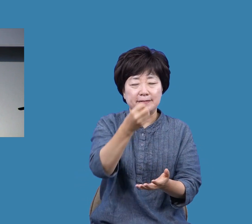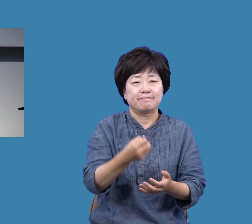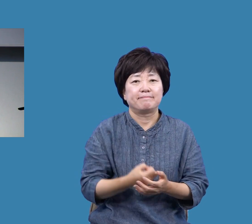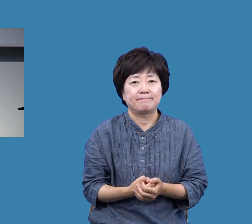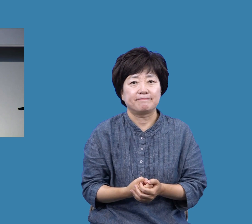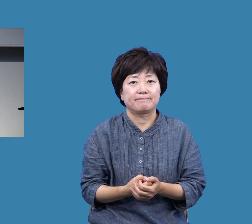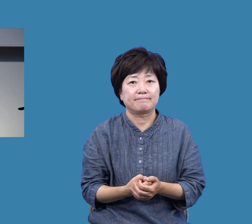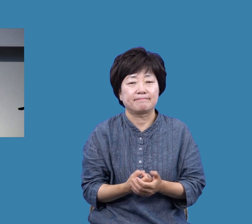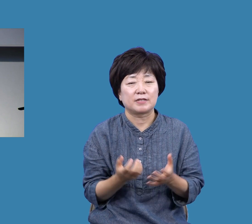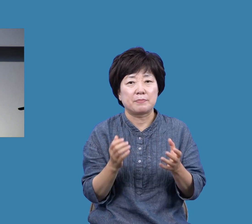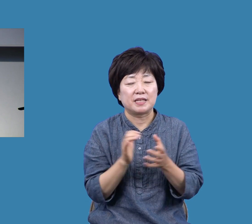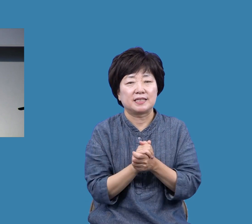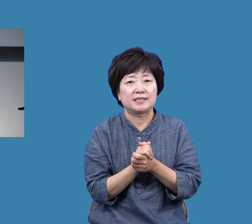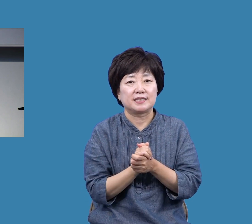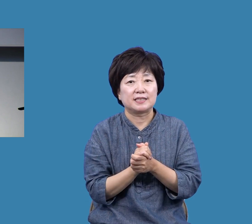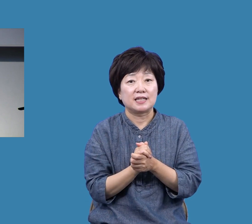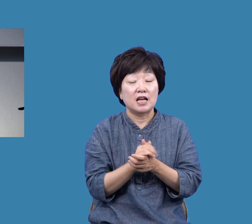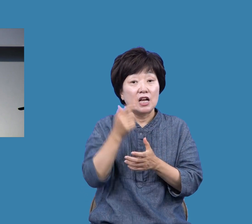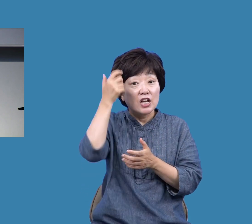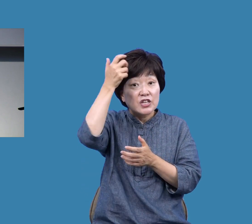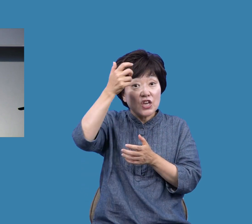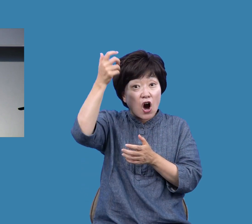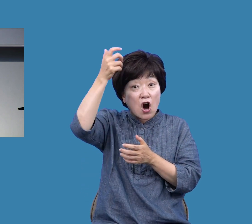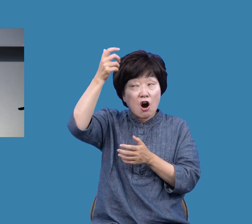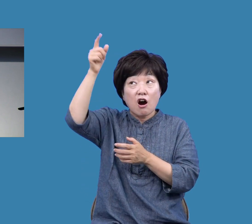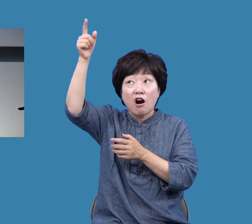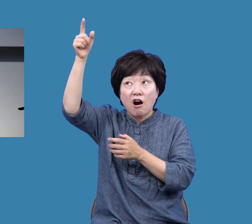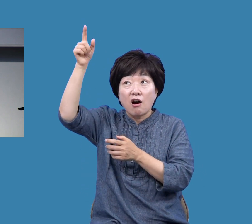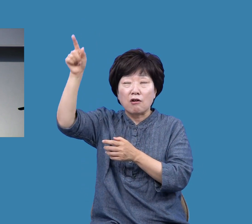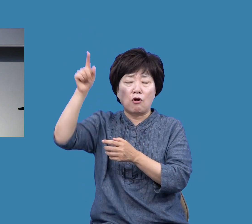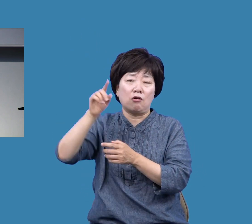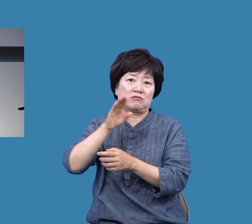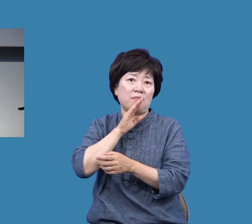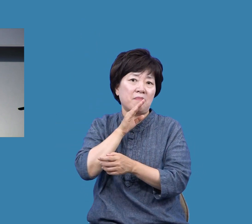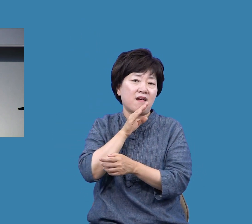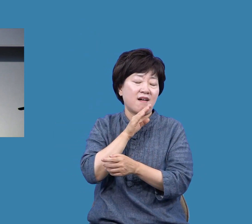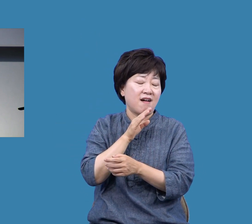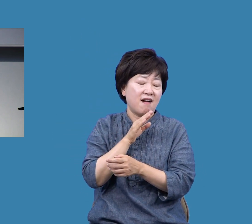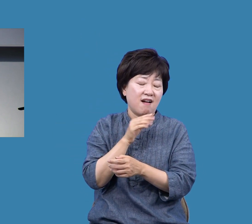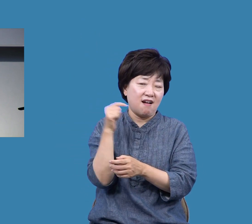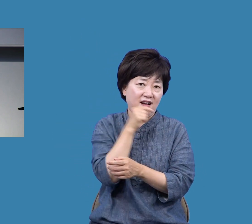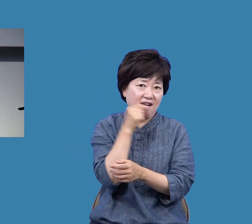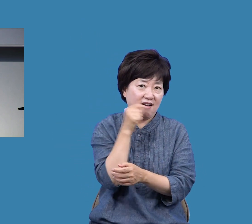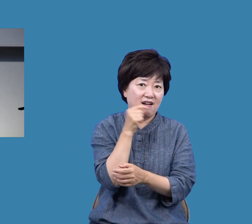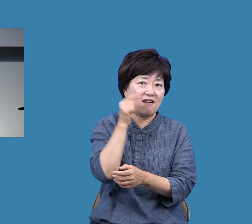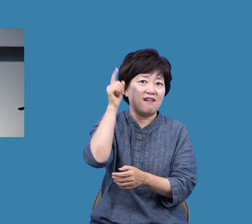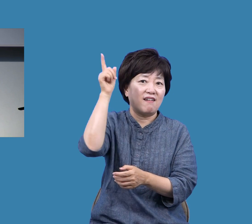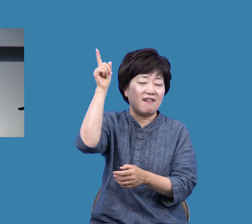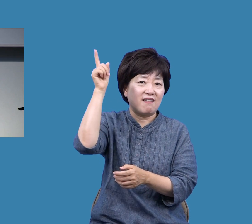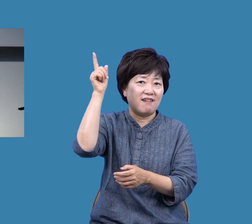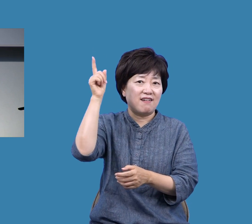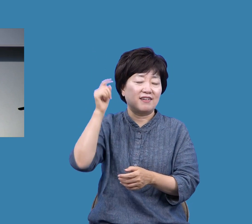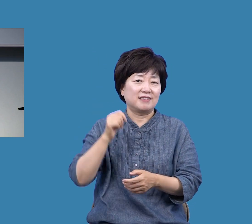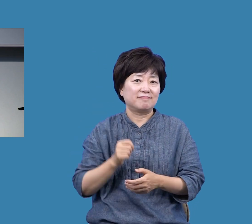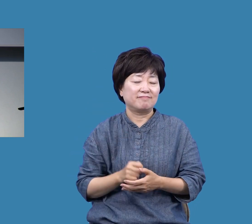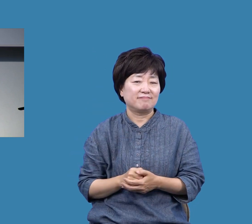아멘. 이 영적인 건 여러분 무섭습니다. 이 영적인 원리는요, 무서워요.